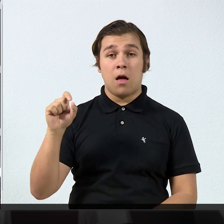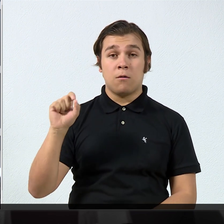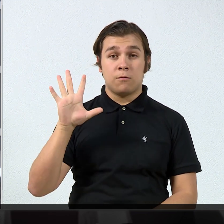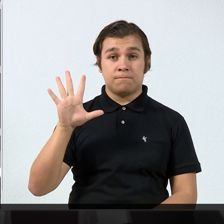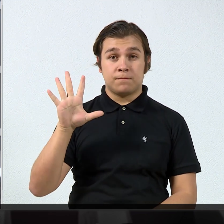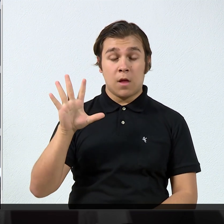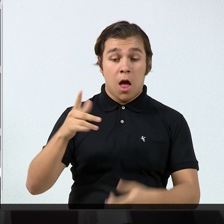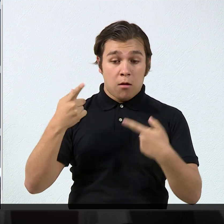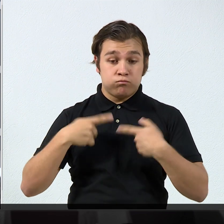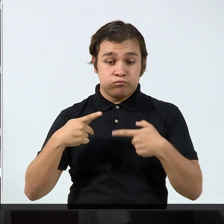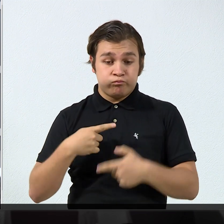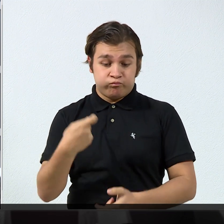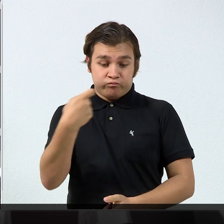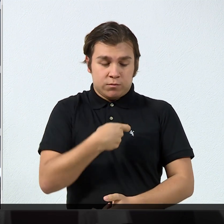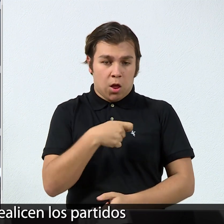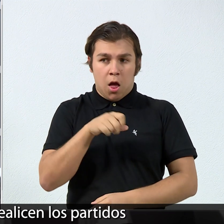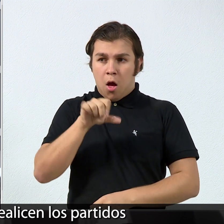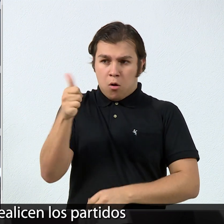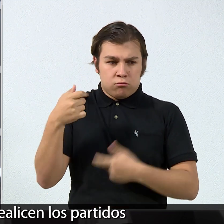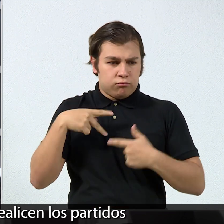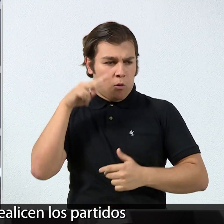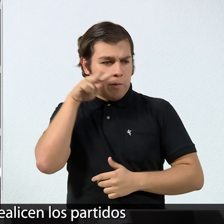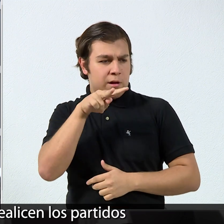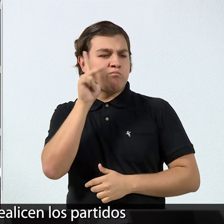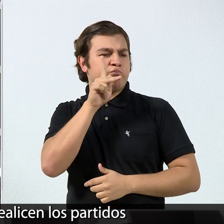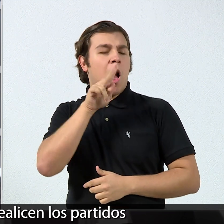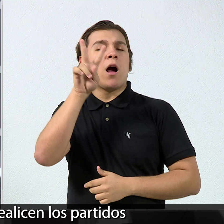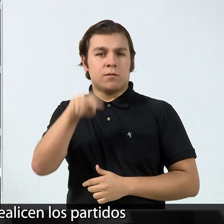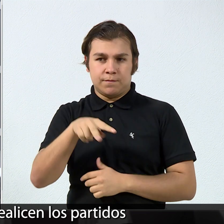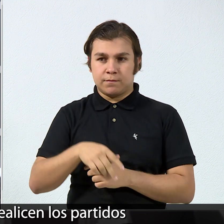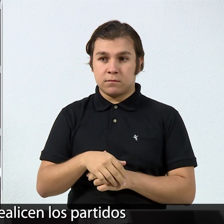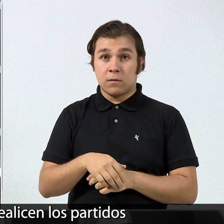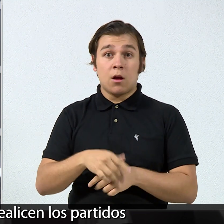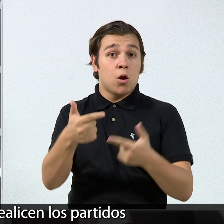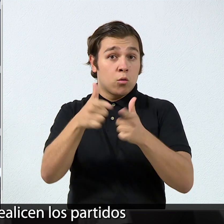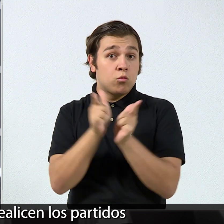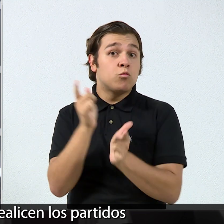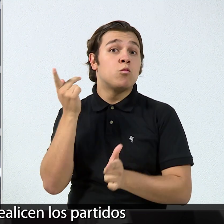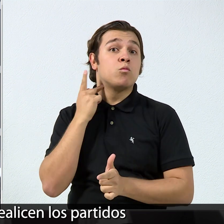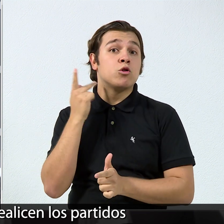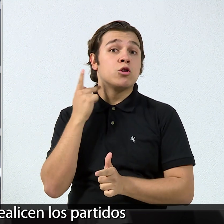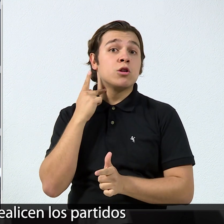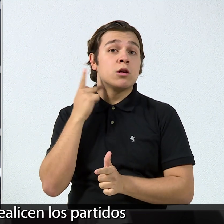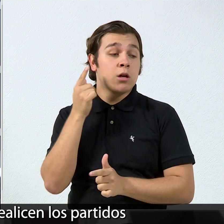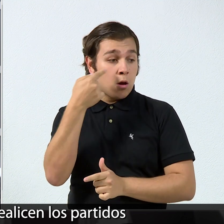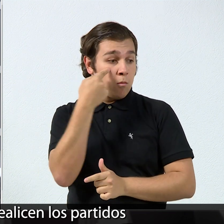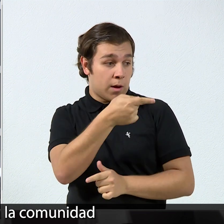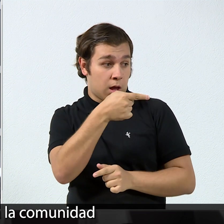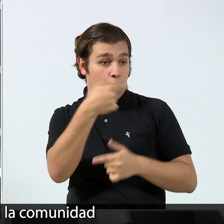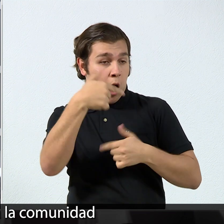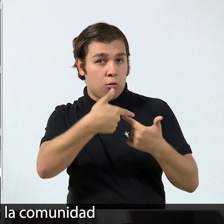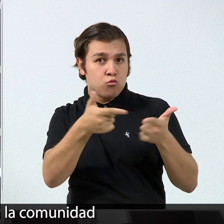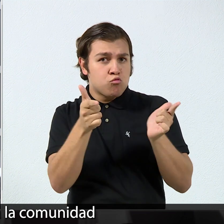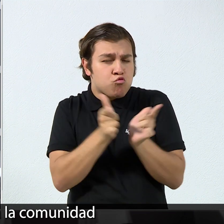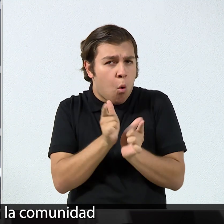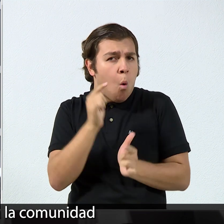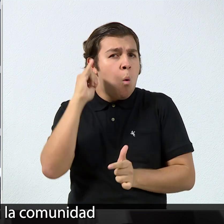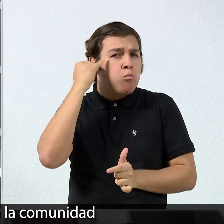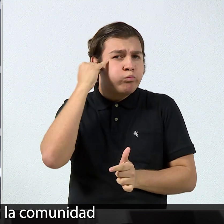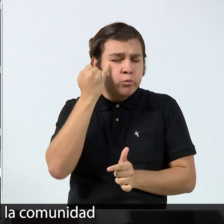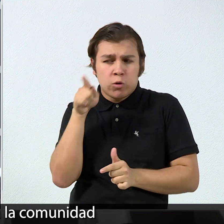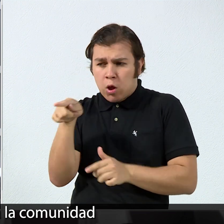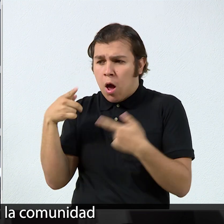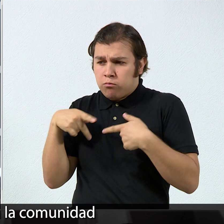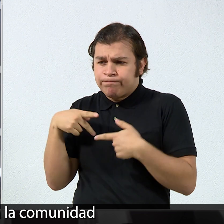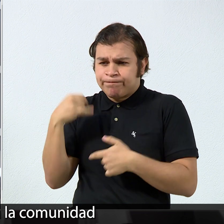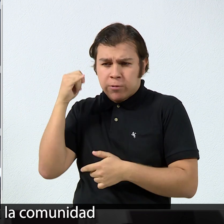25º. Autoadscripción calificada. Acreditación que realicen los partidos políticos del vínculo de la persona postulada con la